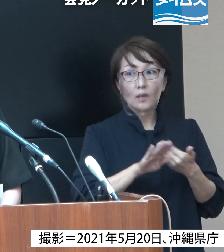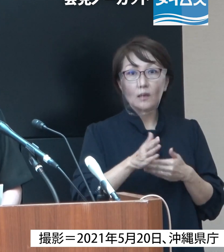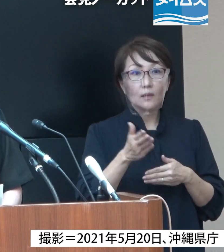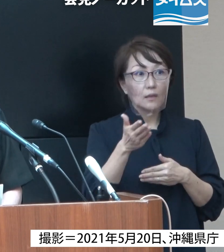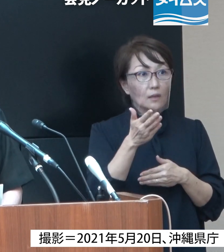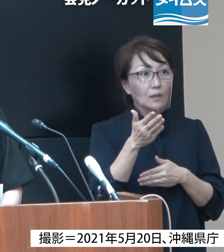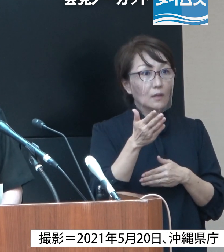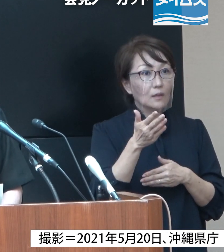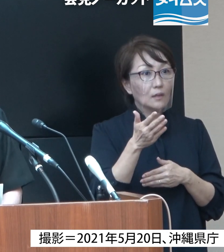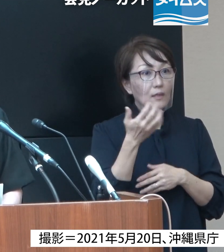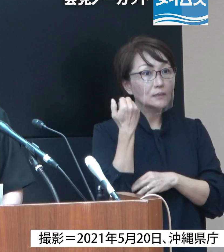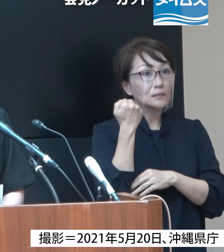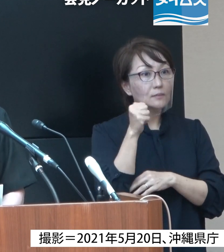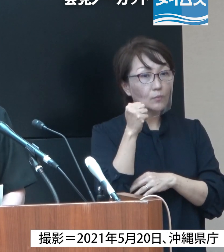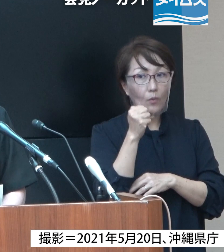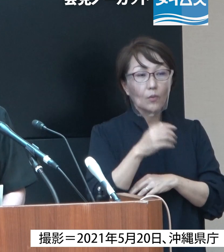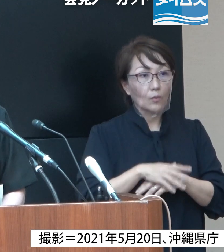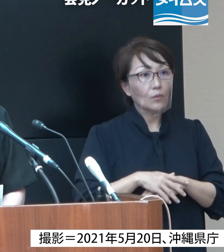その他の者の